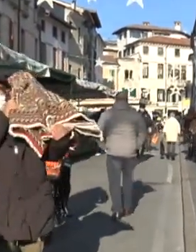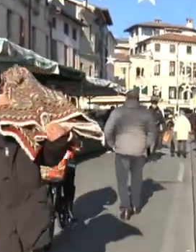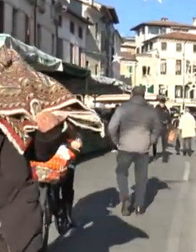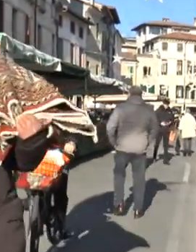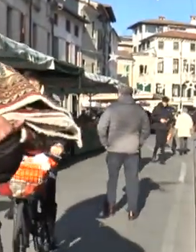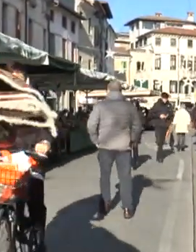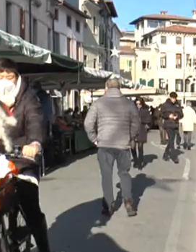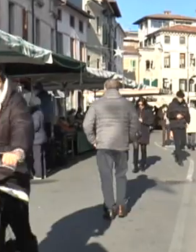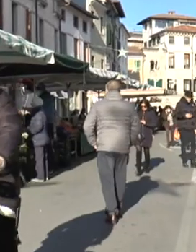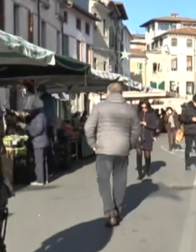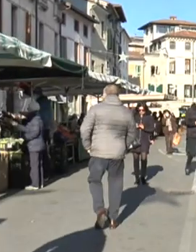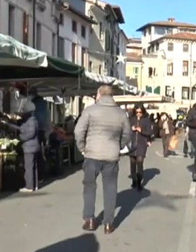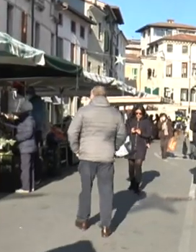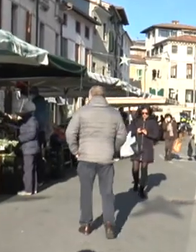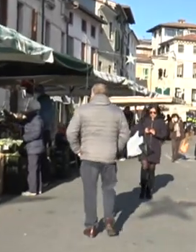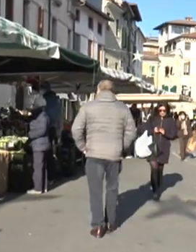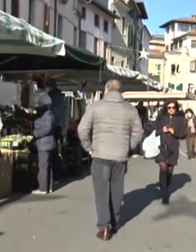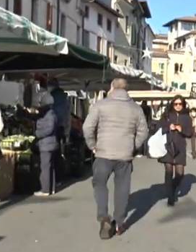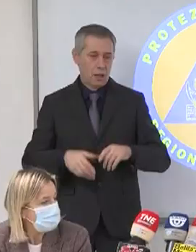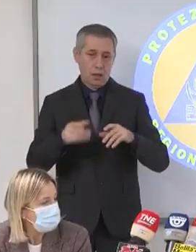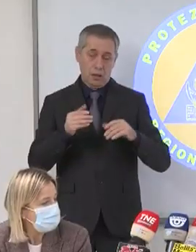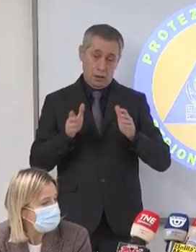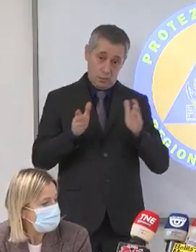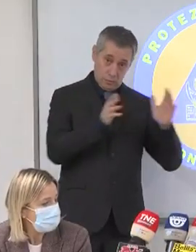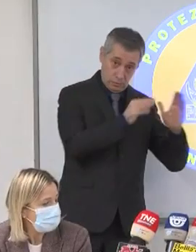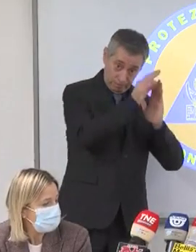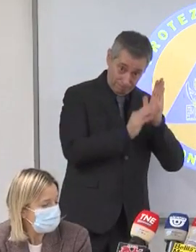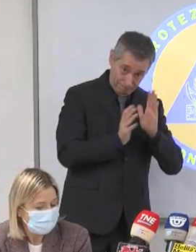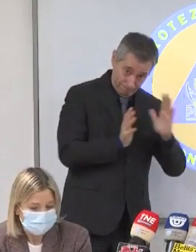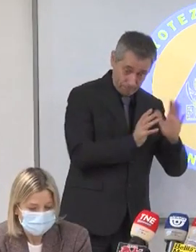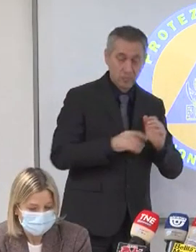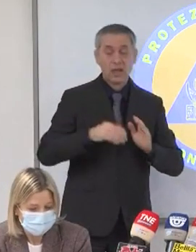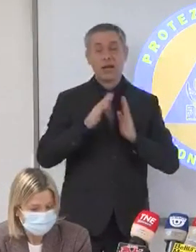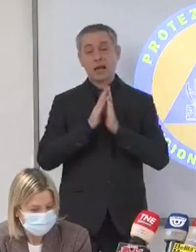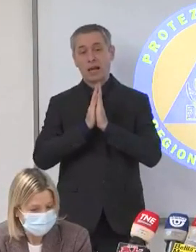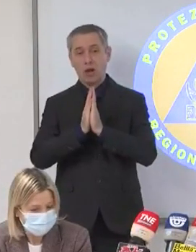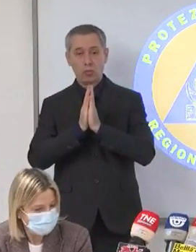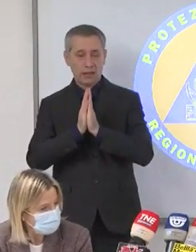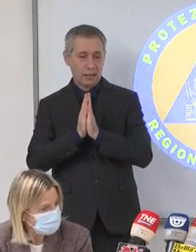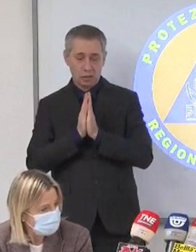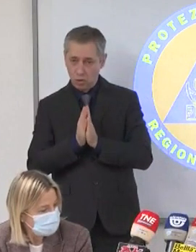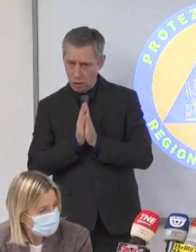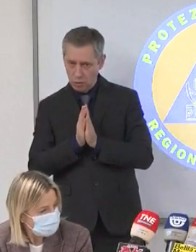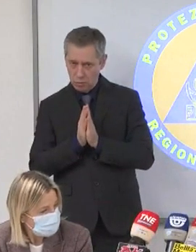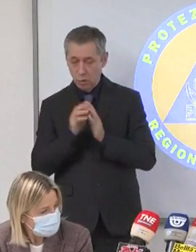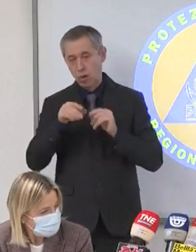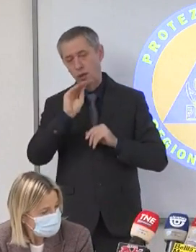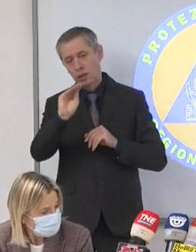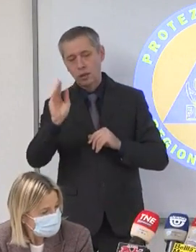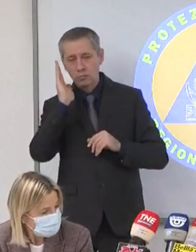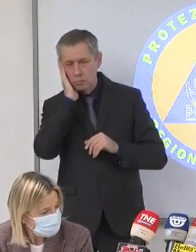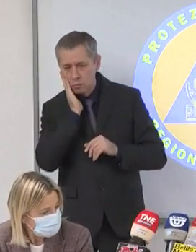zaia raccomandazioni che sono più che raccomandazioni se questo proprio è un'attenzione che chiediamo